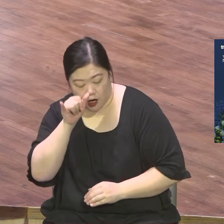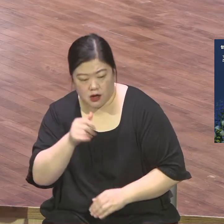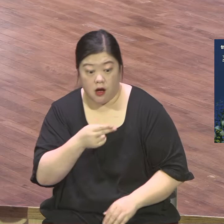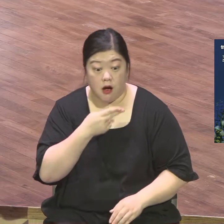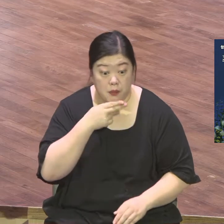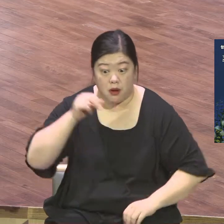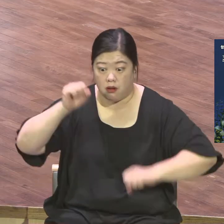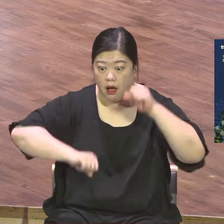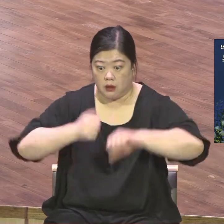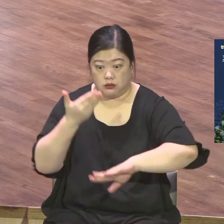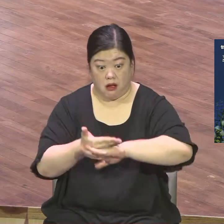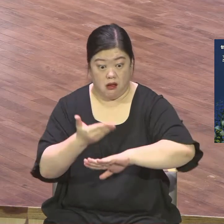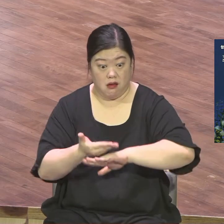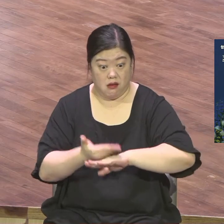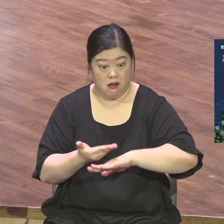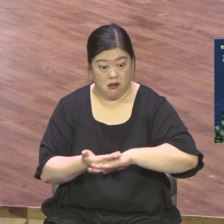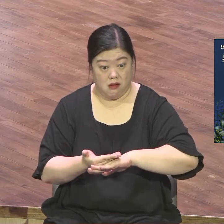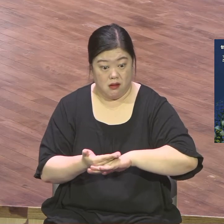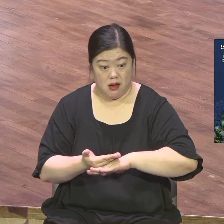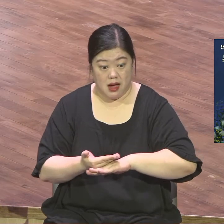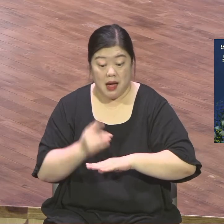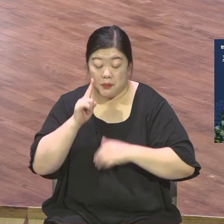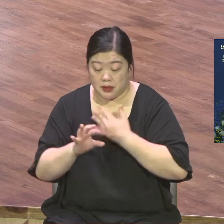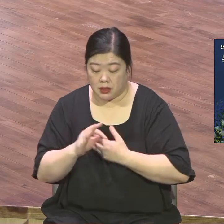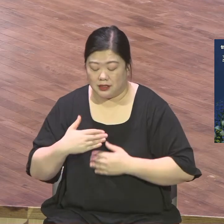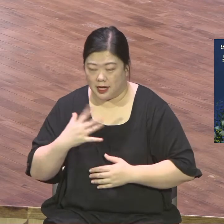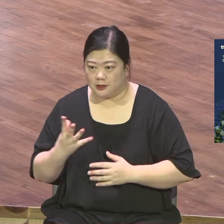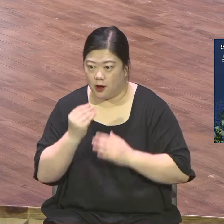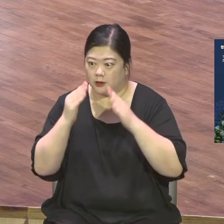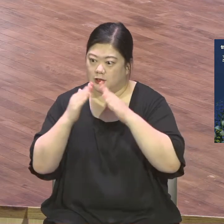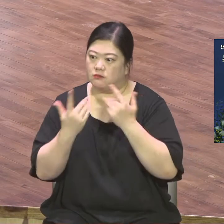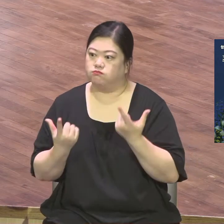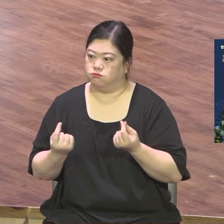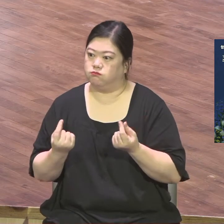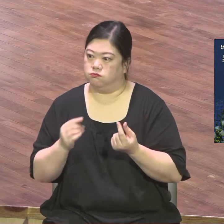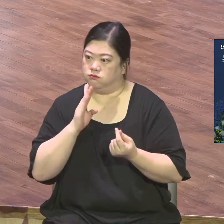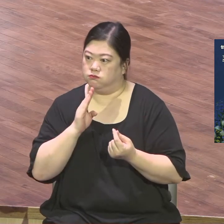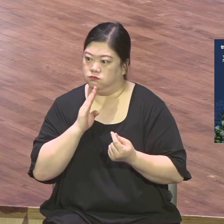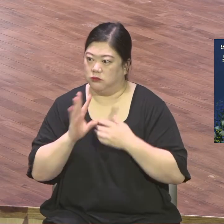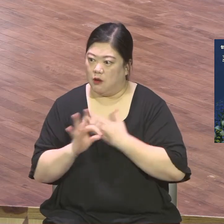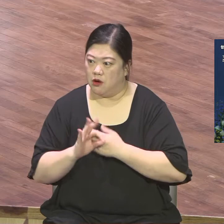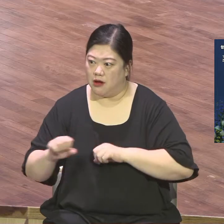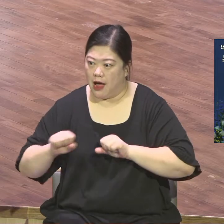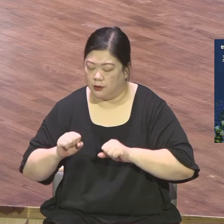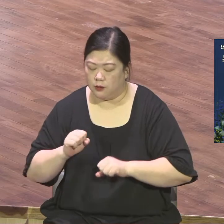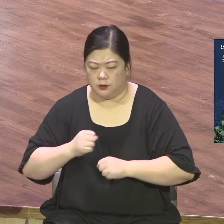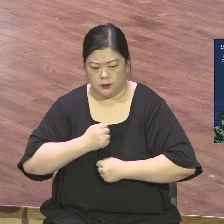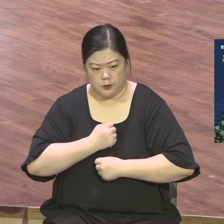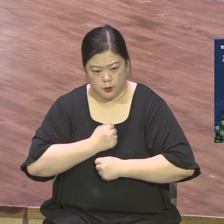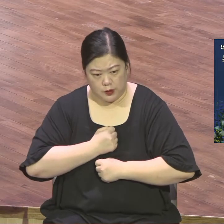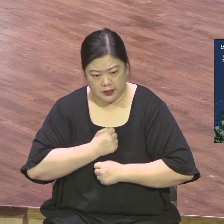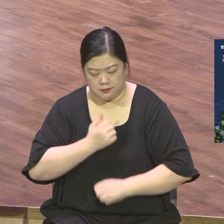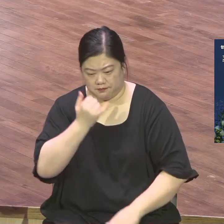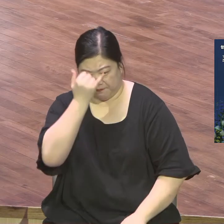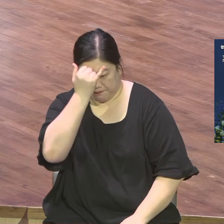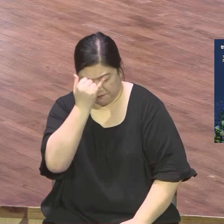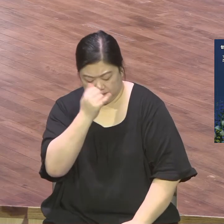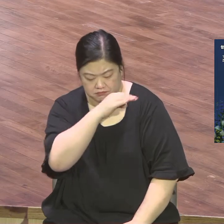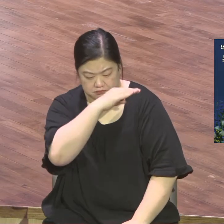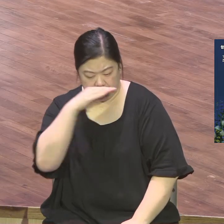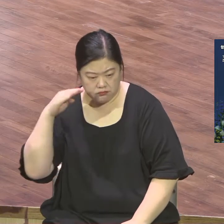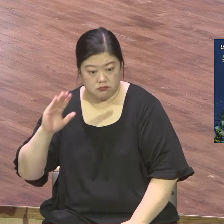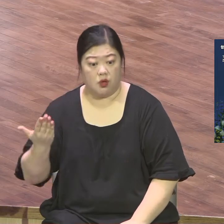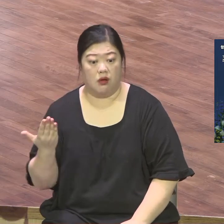언제나 뭐요? 성전 중심의 삶이에요. 성전 중심의 삶. 모든 것이. 그런데 안타깝게도